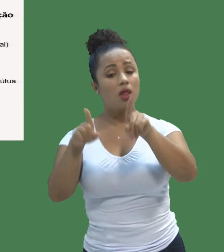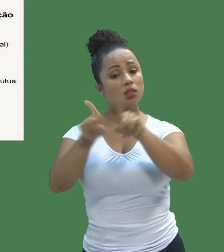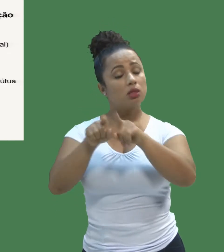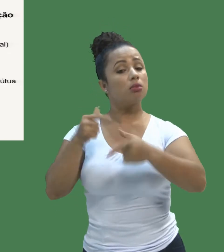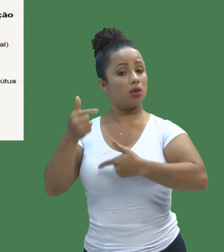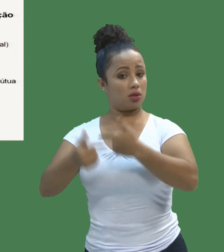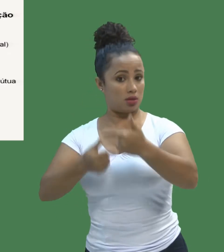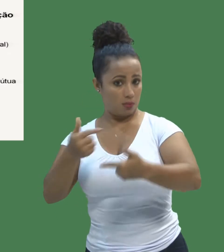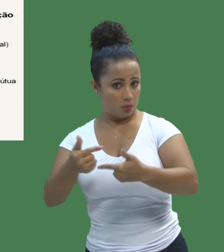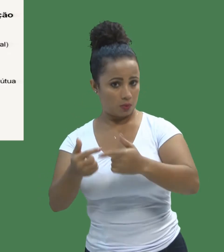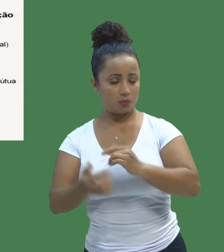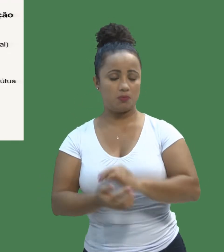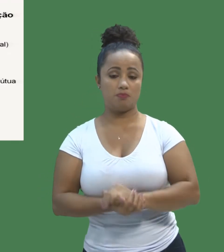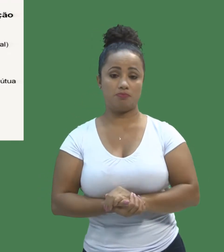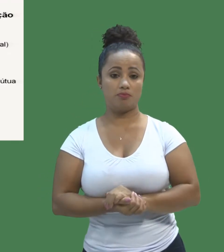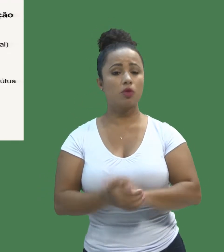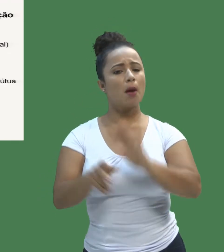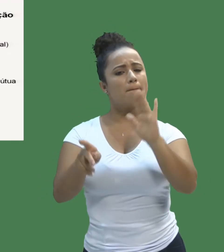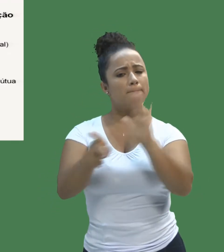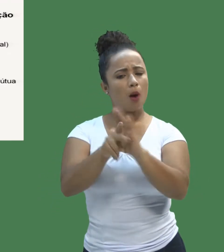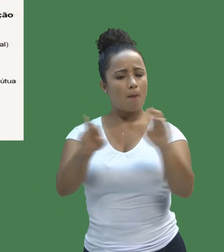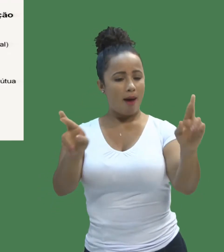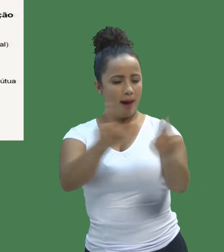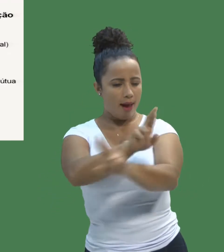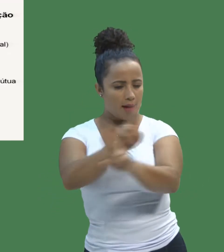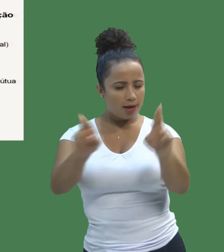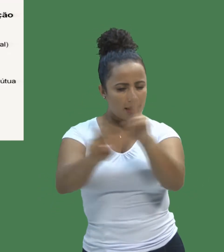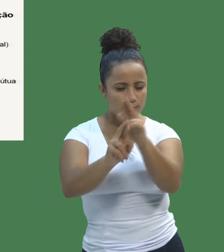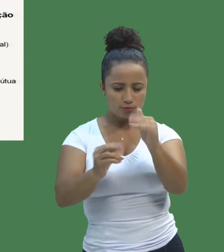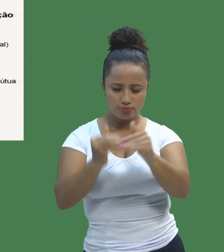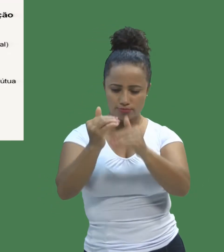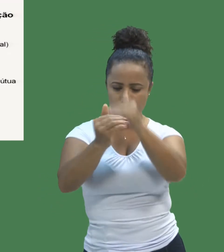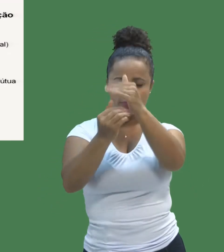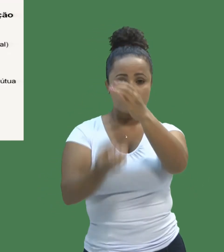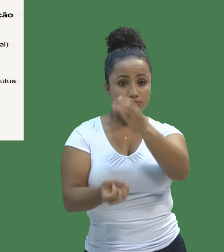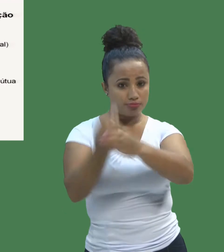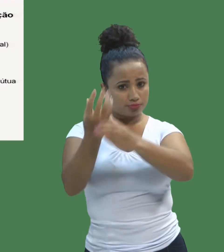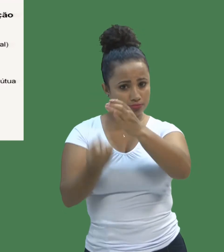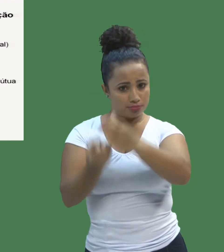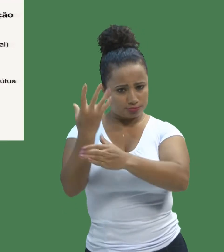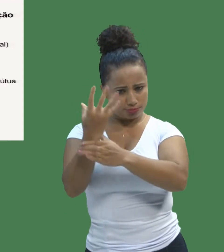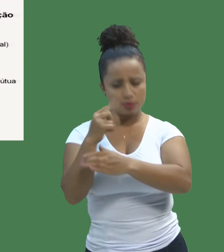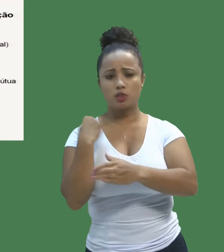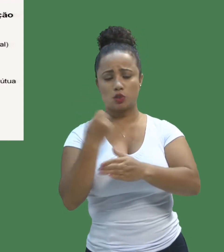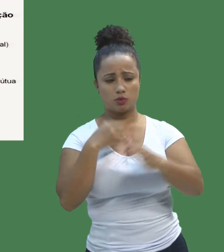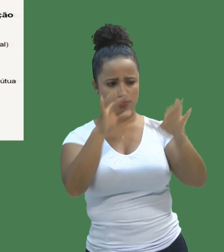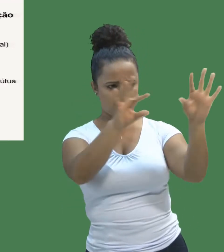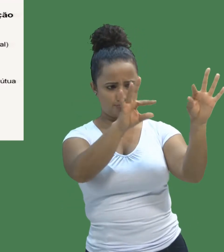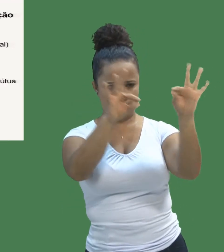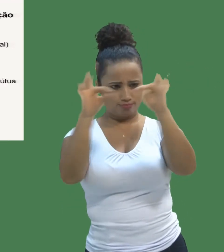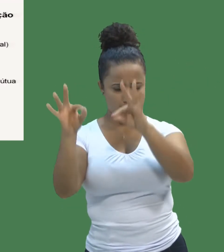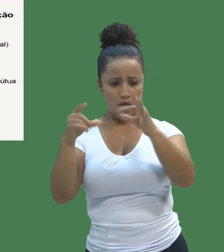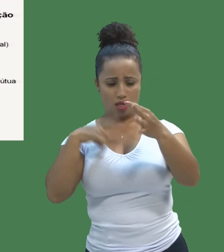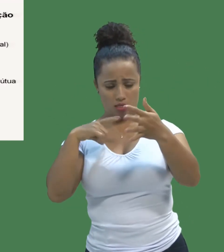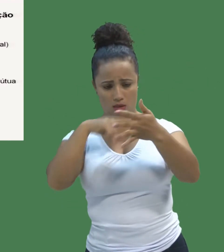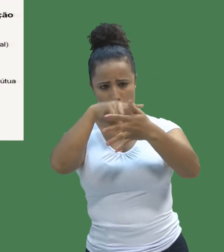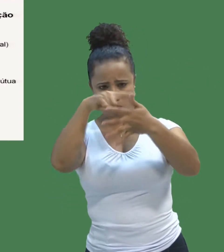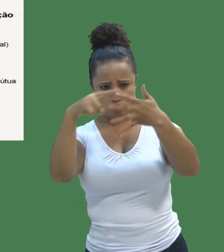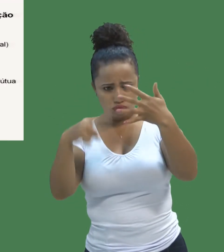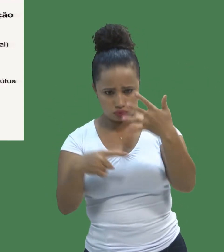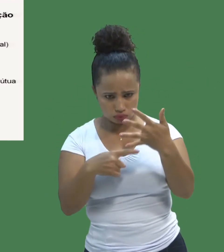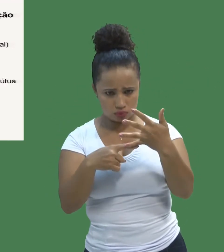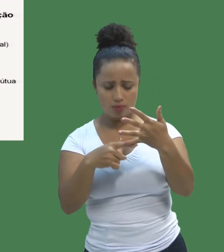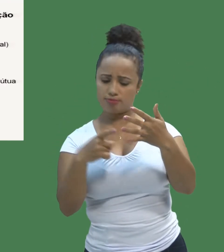trabalho. Nas relações de produção, nós destacamos aí 5 de